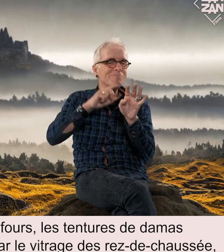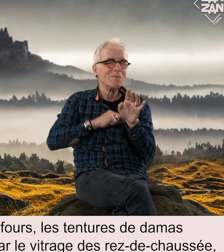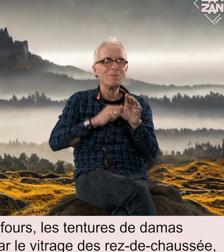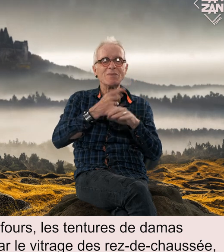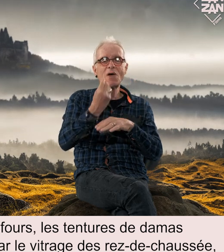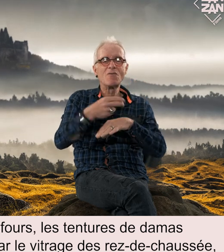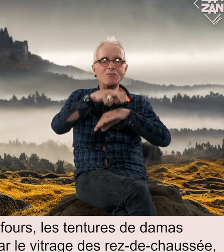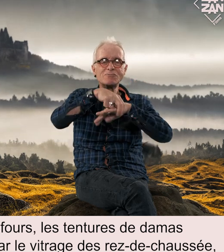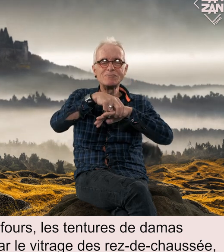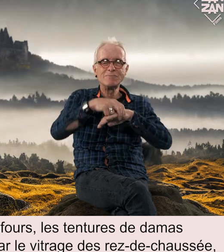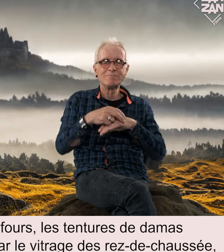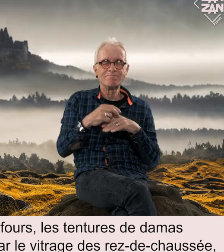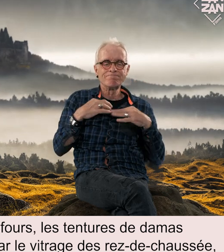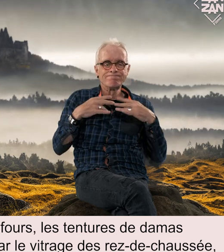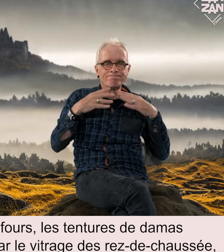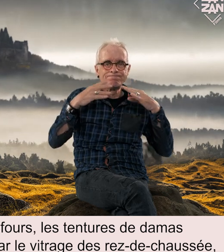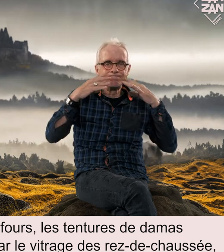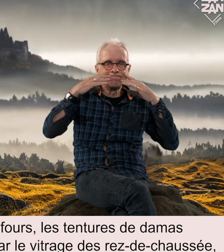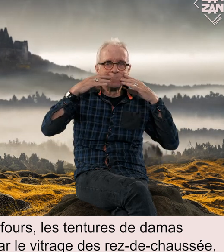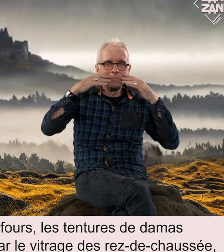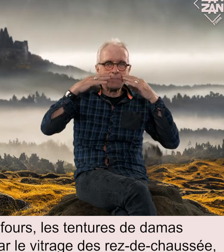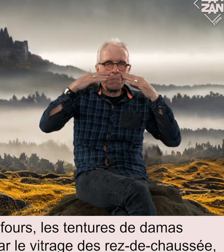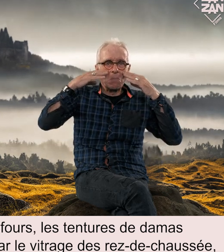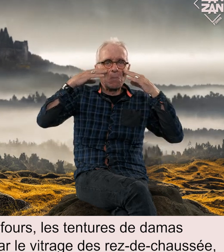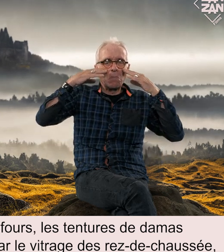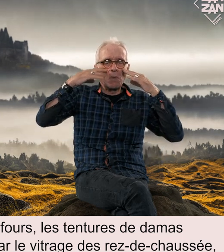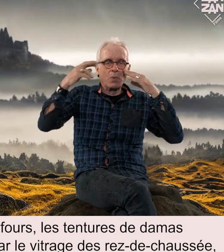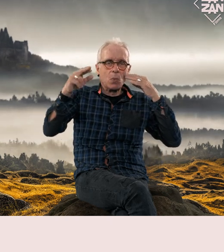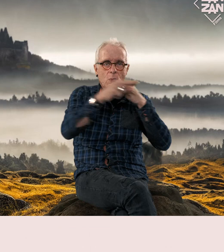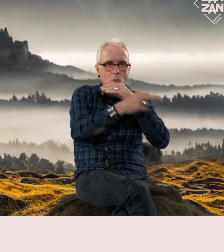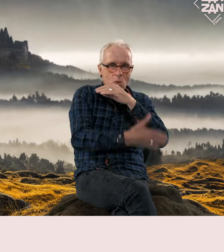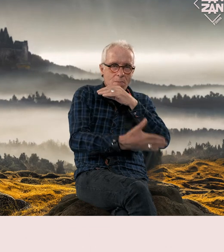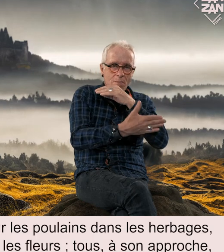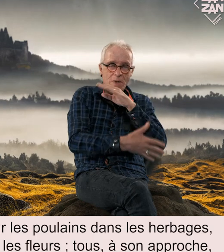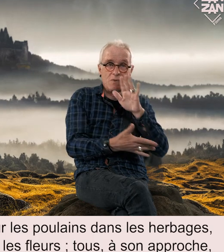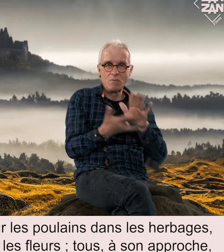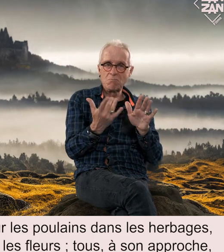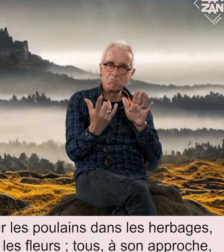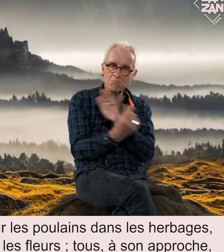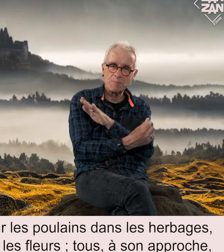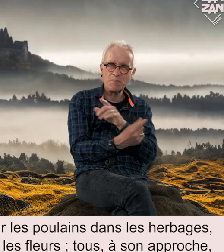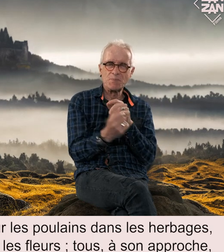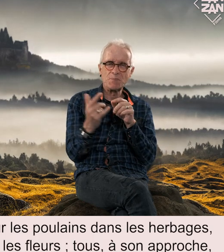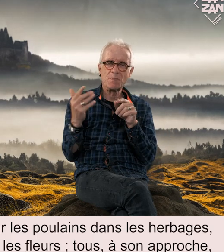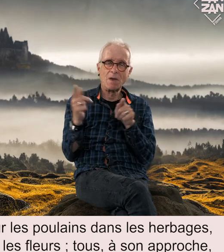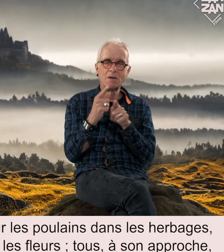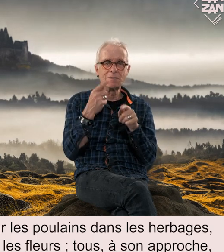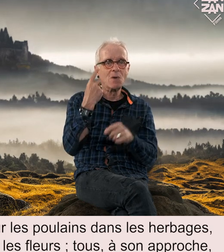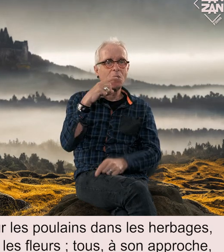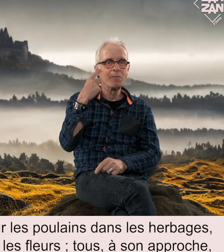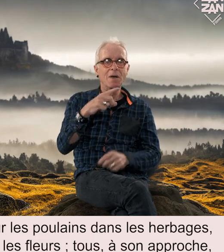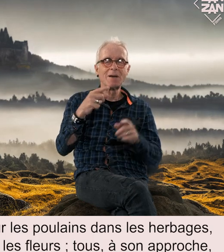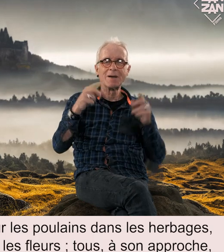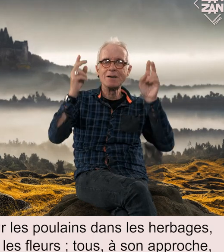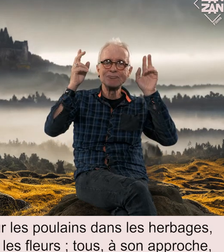Des sanglots l'étouffaient et il s'en retournait vers la campagne. Il contemplait avec des élancements d'amour les